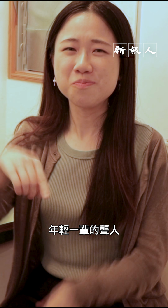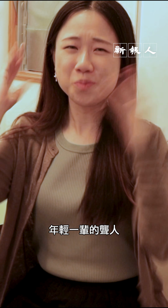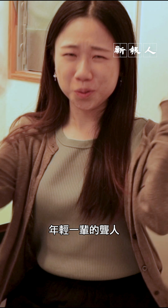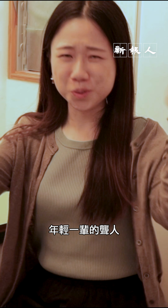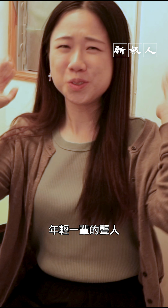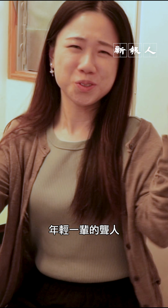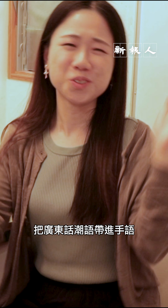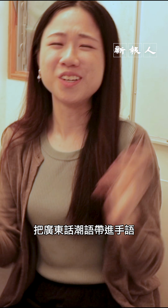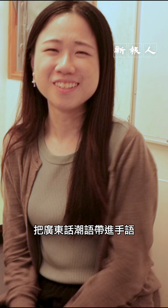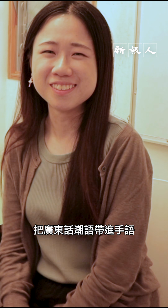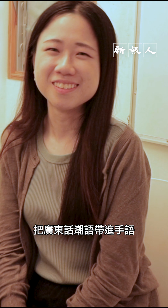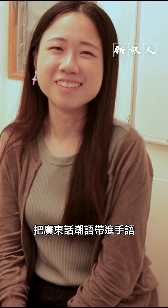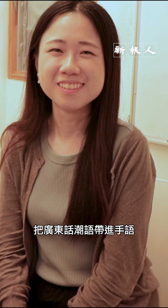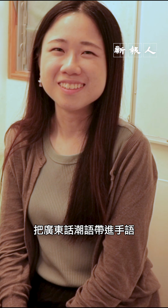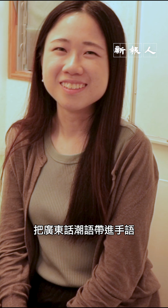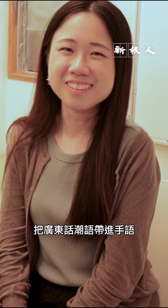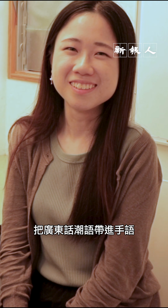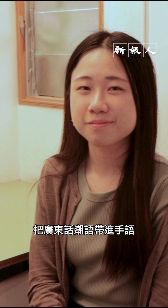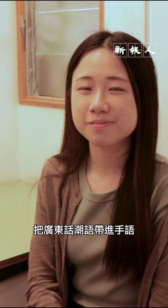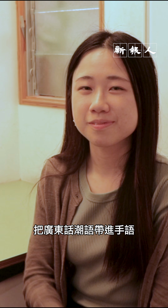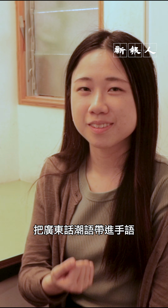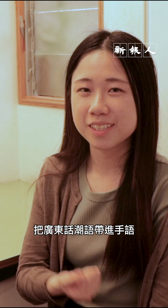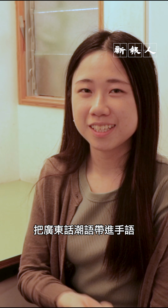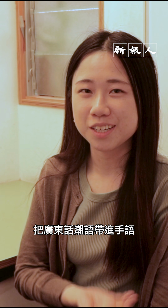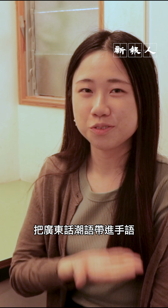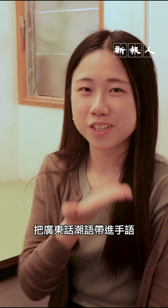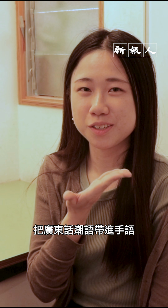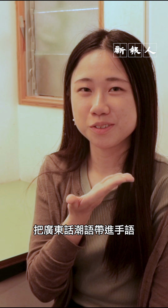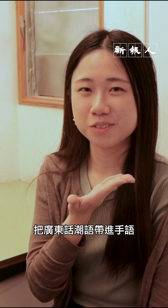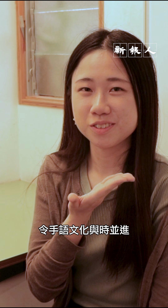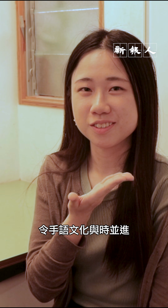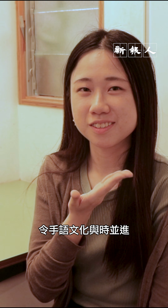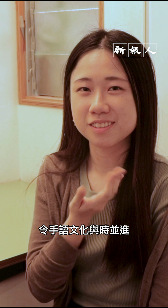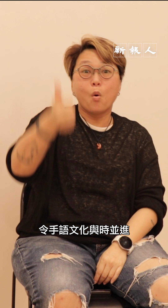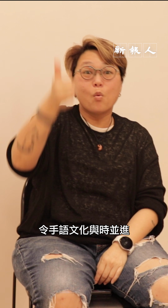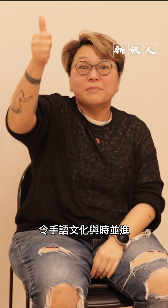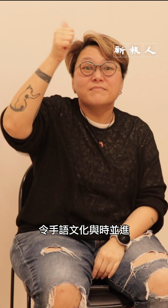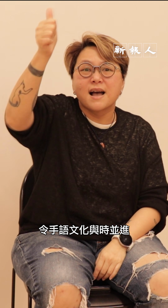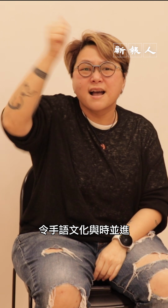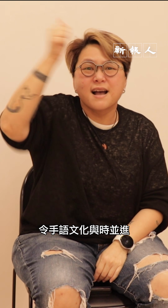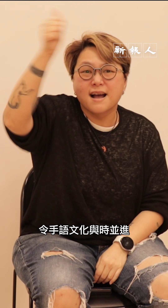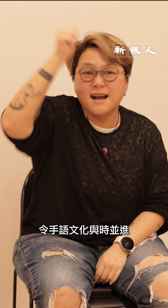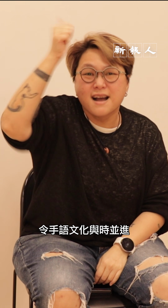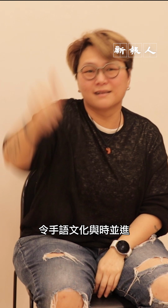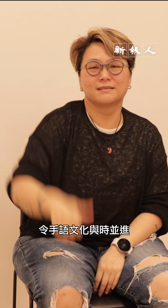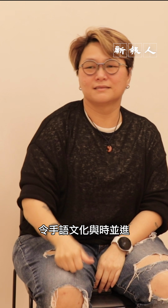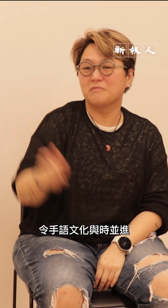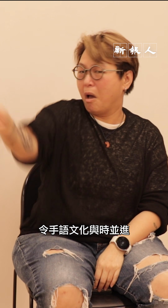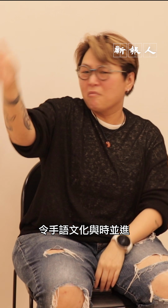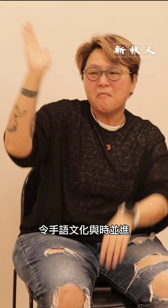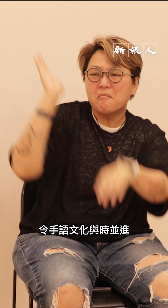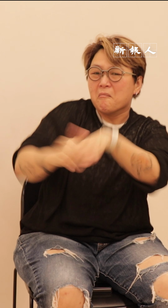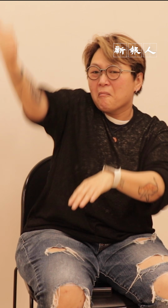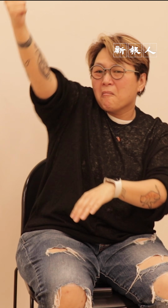輕一輩嘅聾人將廣東話潮語帶入手語，令手語文化與時並進。